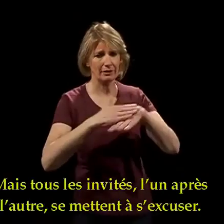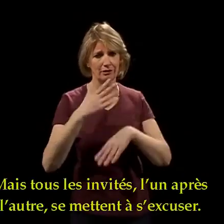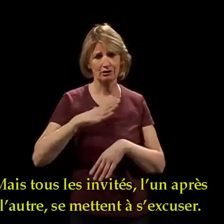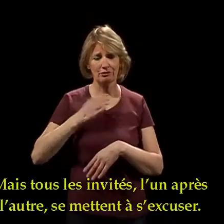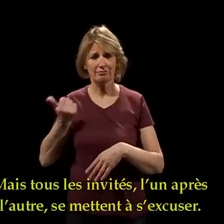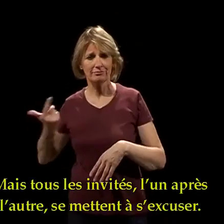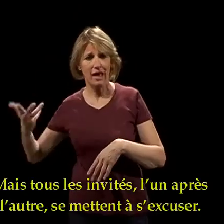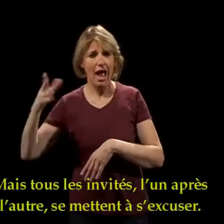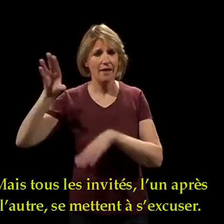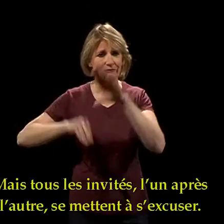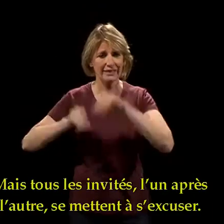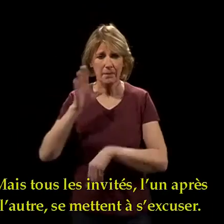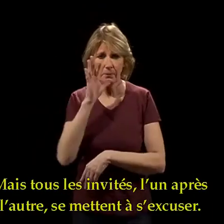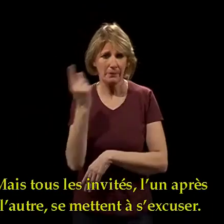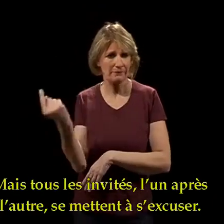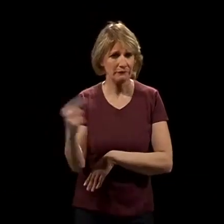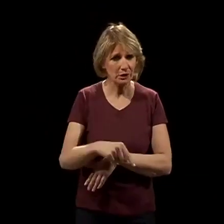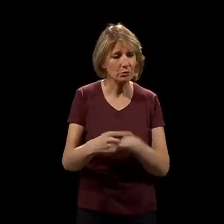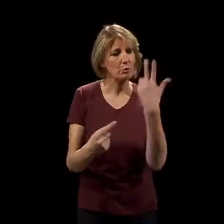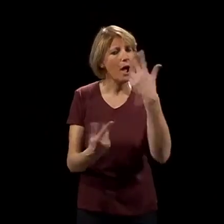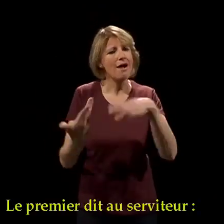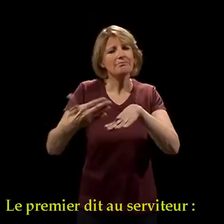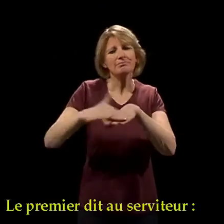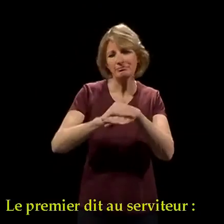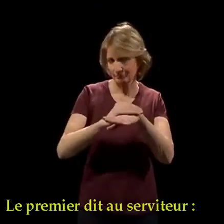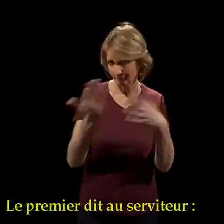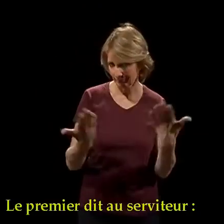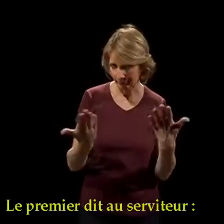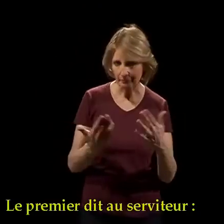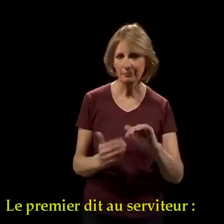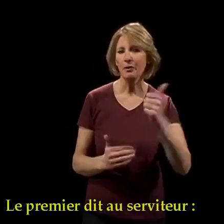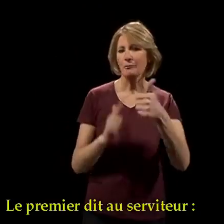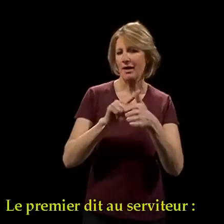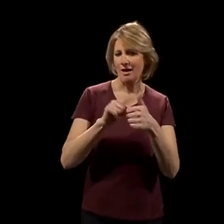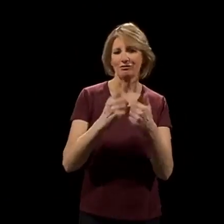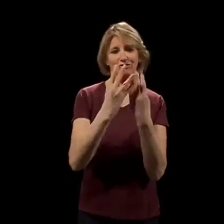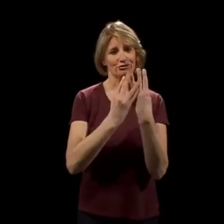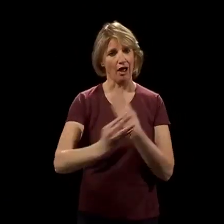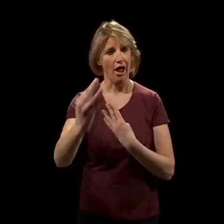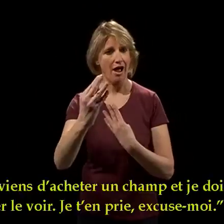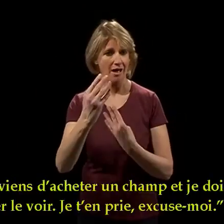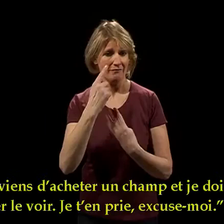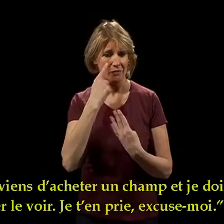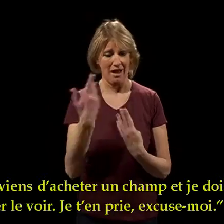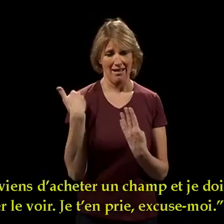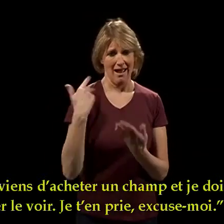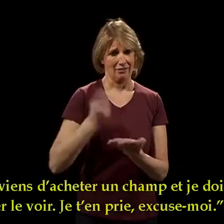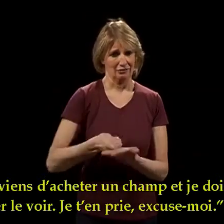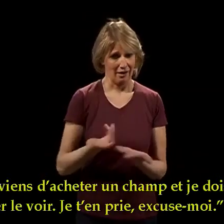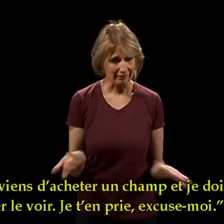» Mais tous les invités, l'un après l'autre, se mettent à s'excuser. Le premier dit au serviteur, « Je viens d'acheter un champ et je